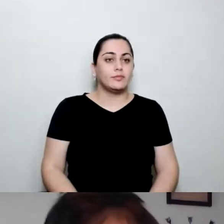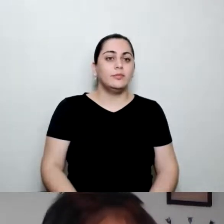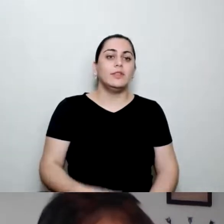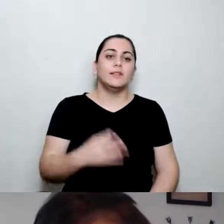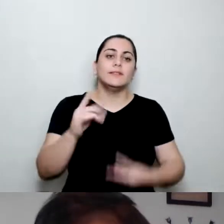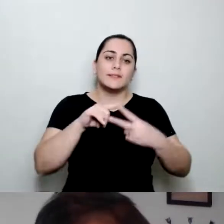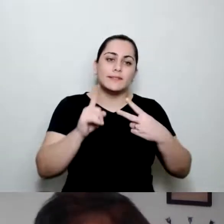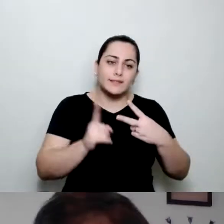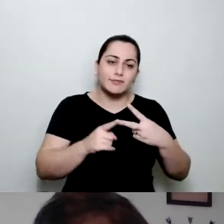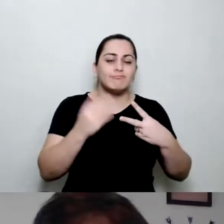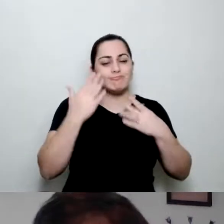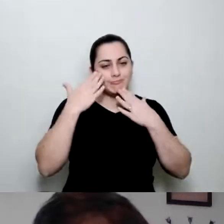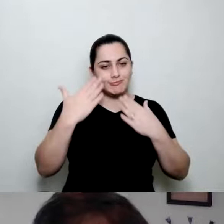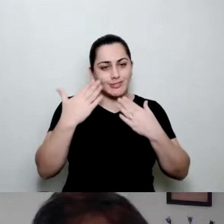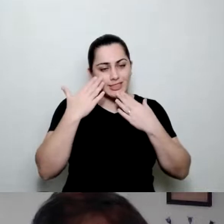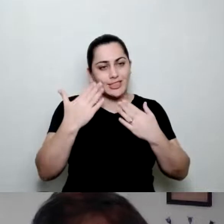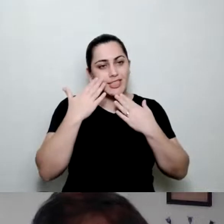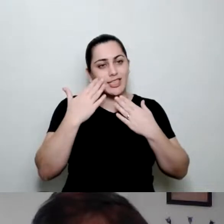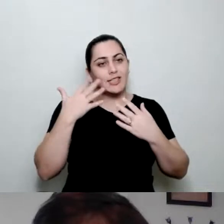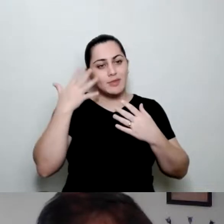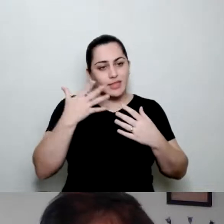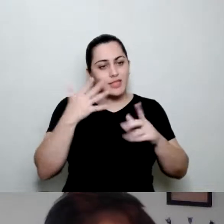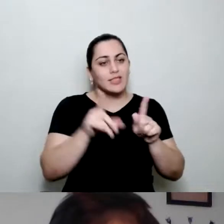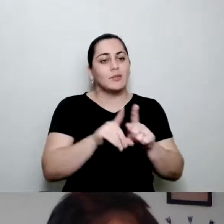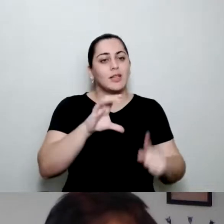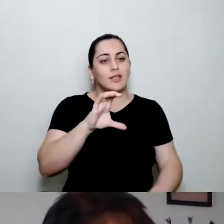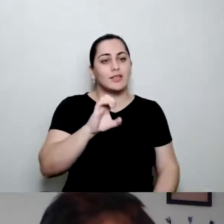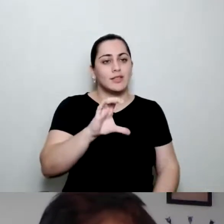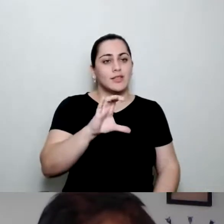Sebastian Helder, obrigada. Obrigada, Cecília, também.